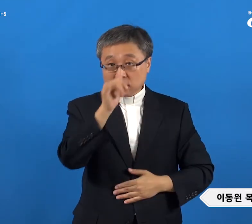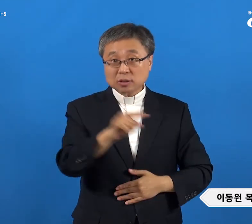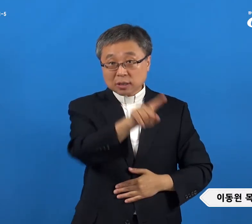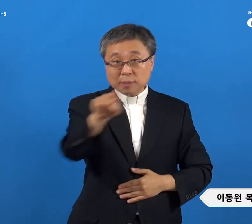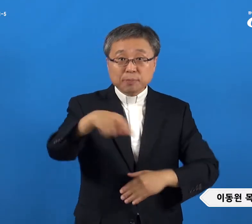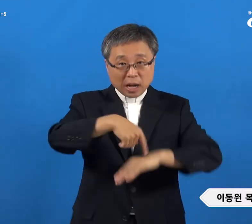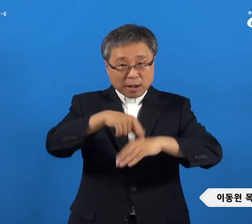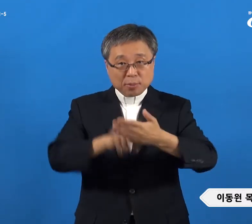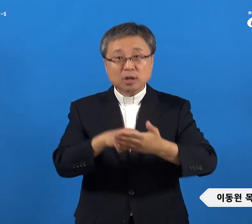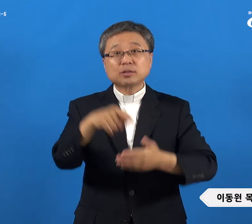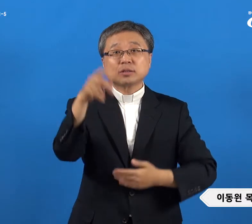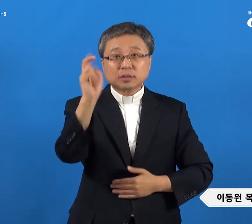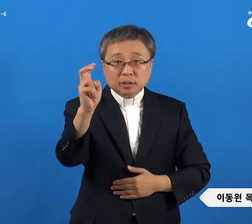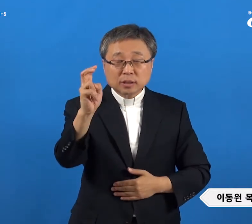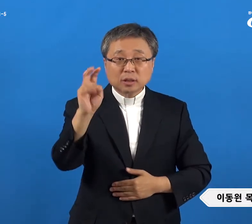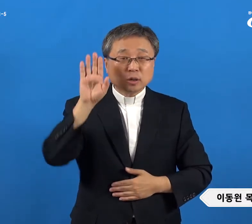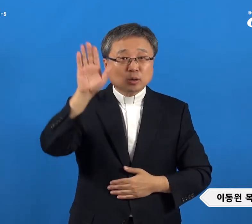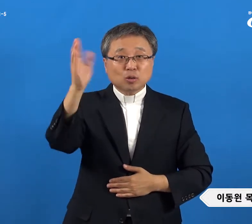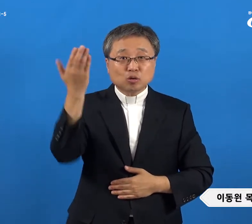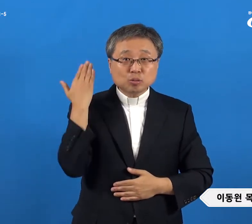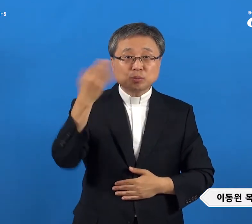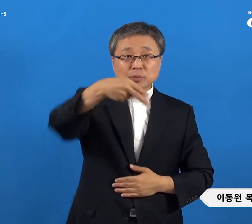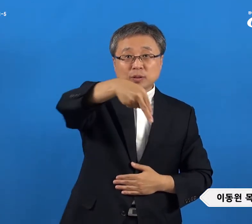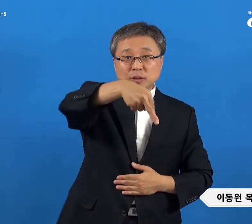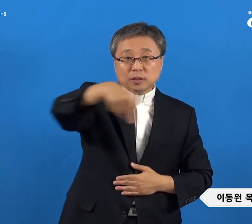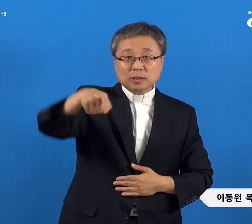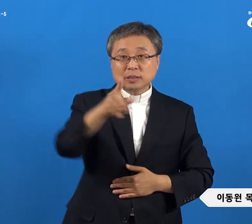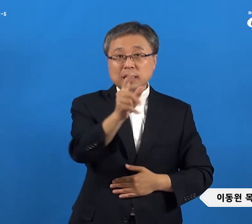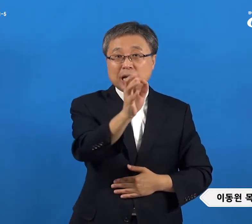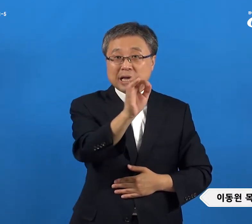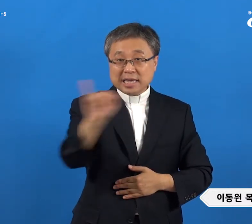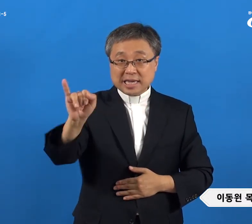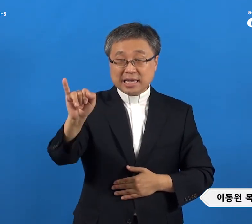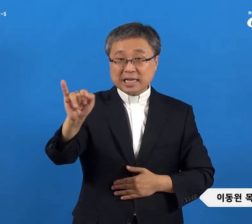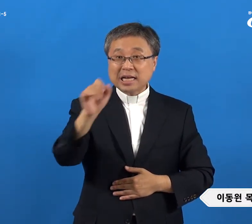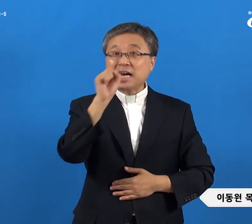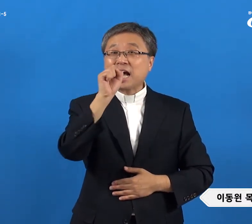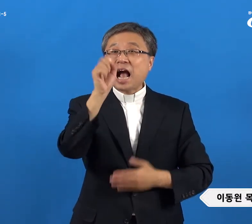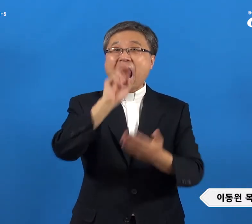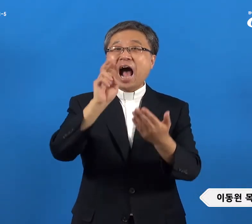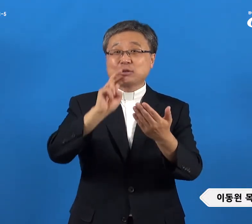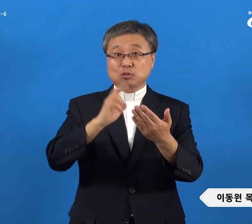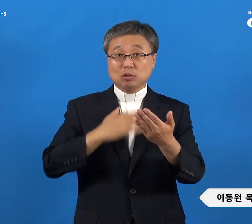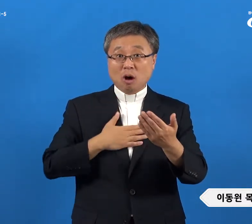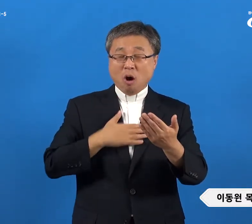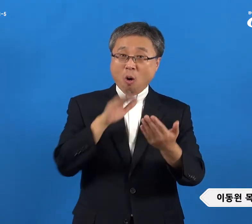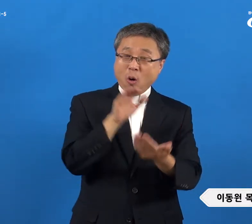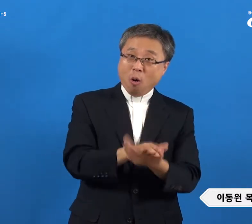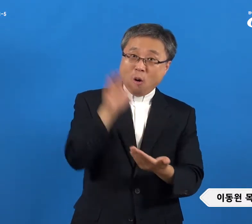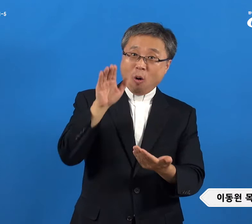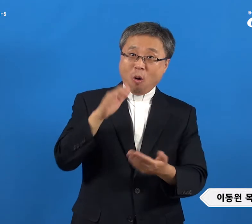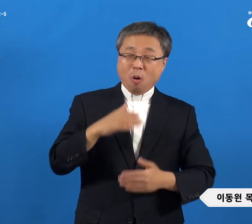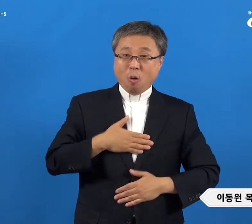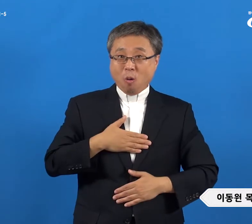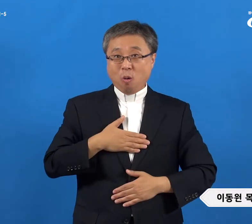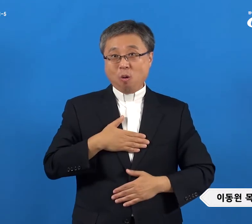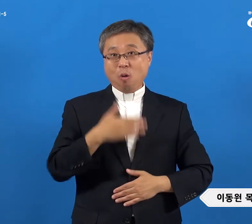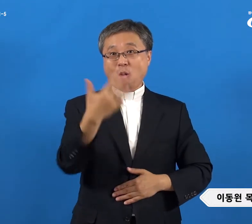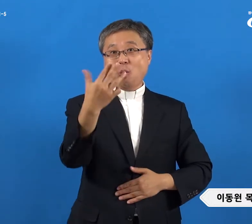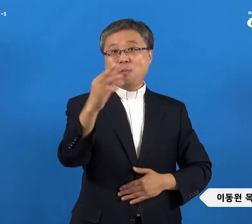거예요. 요즘 싸이 열풍이 전 세계를 덮고 있습니다. 시청에 8만 명 모였다고 그러죠.